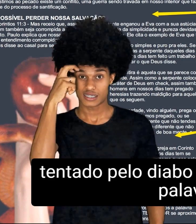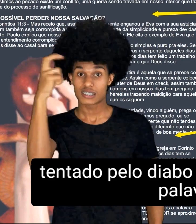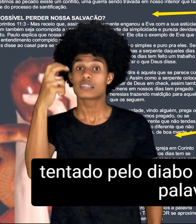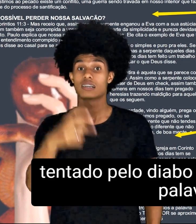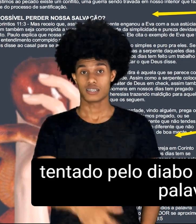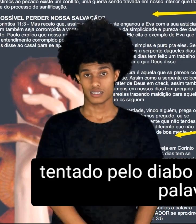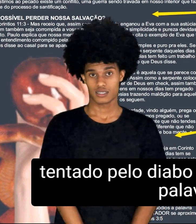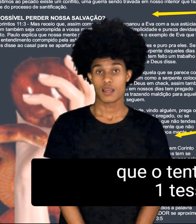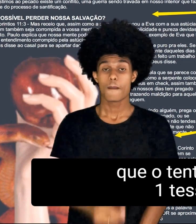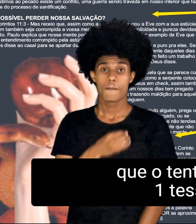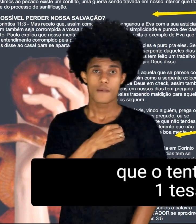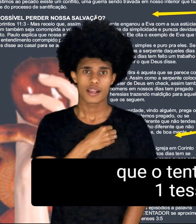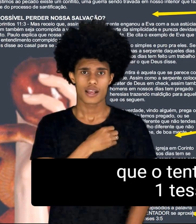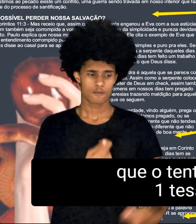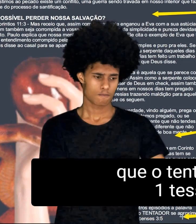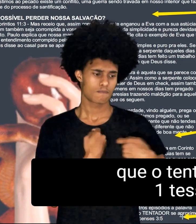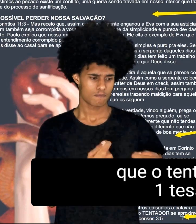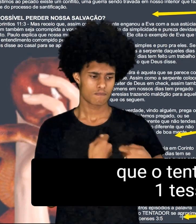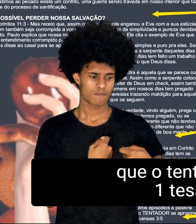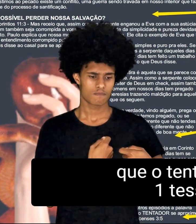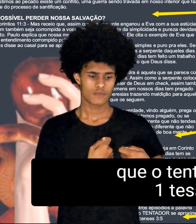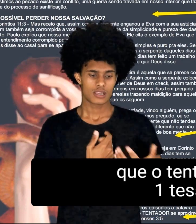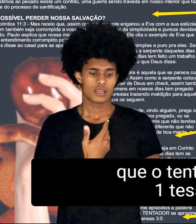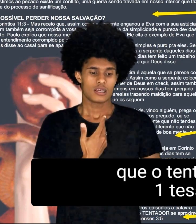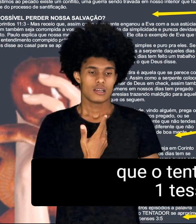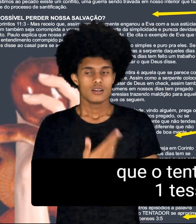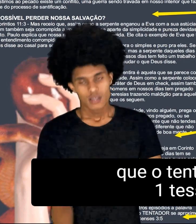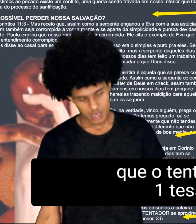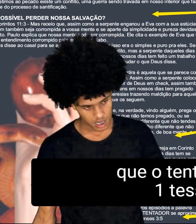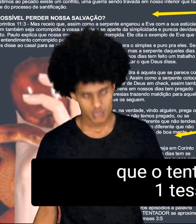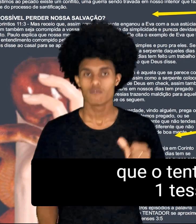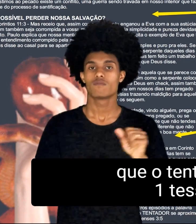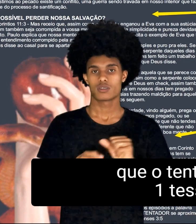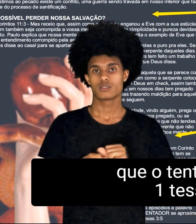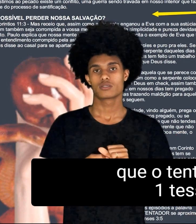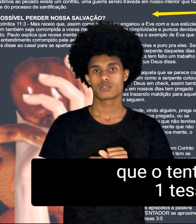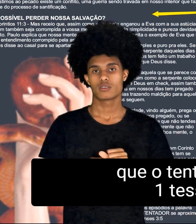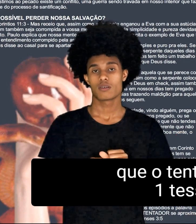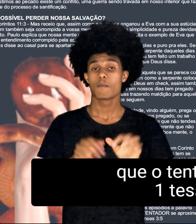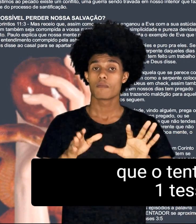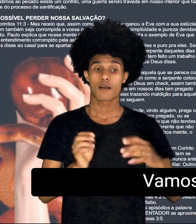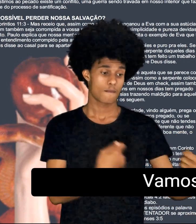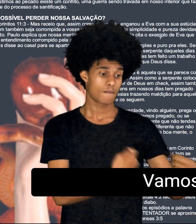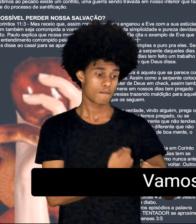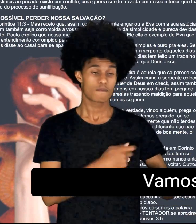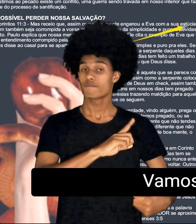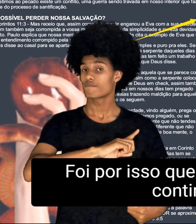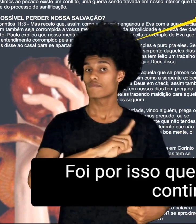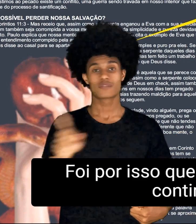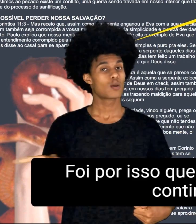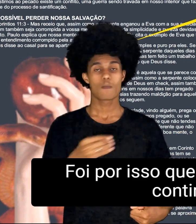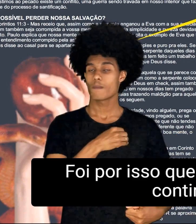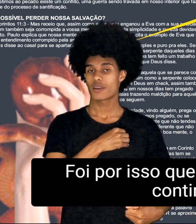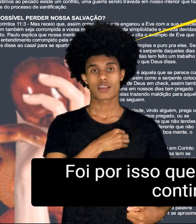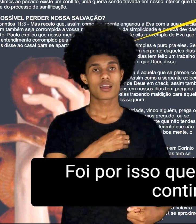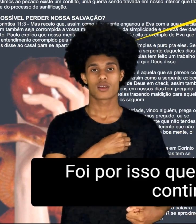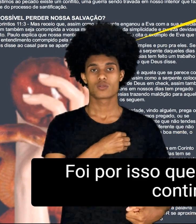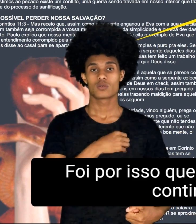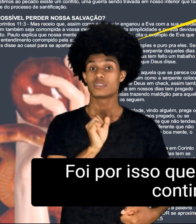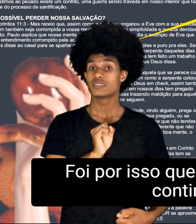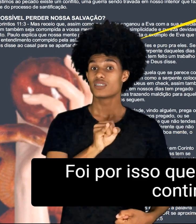episódios, a palavra nos mostra que tentador se aproximou. 1 Tessalonicenses 3:5. Vamos aqui para cima. Foi por